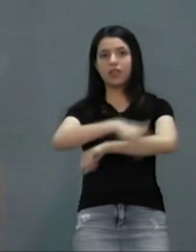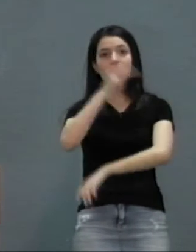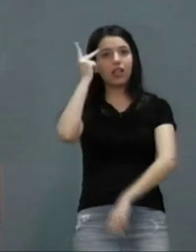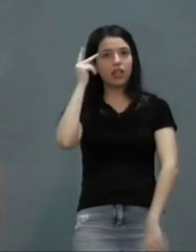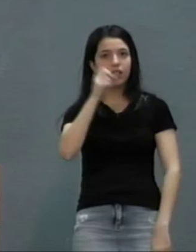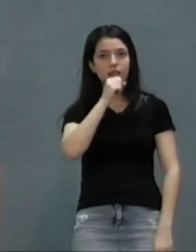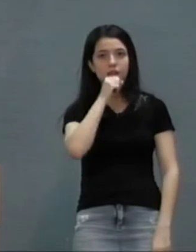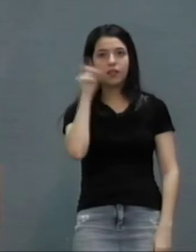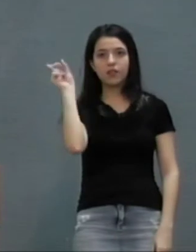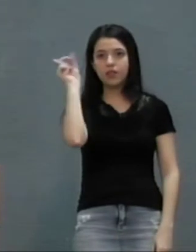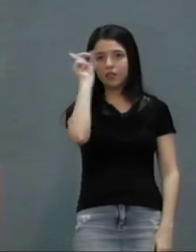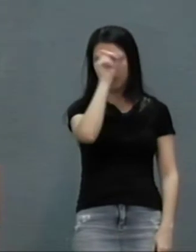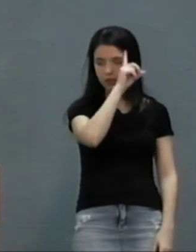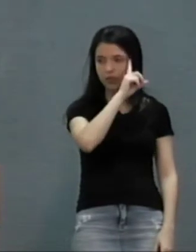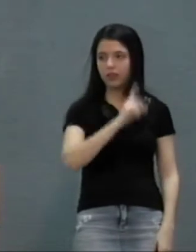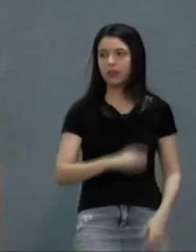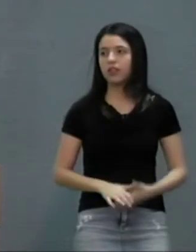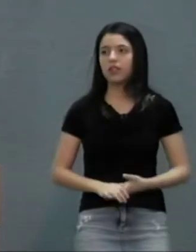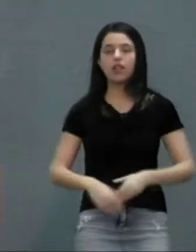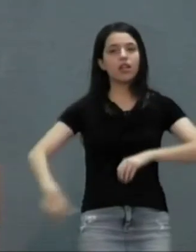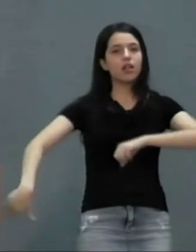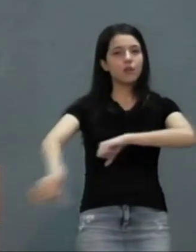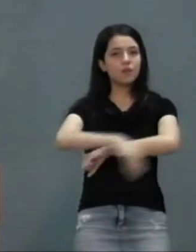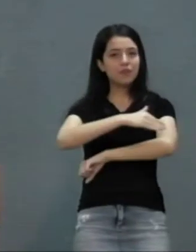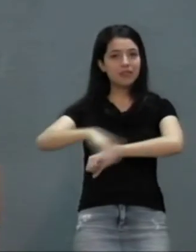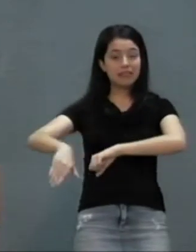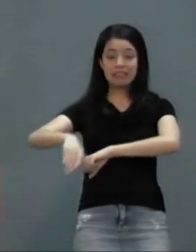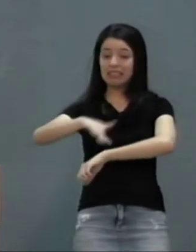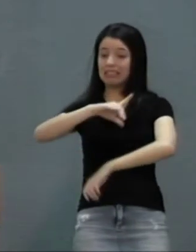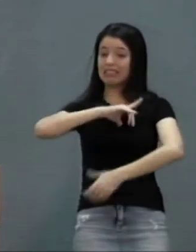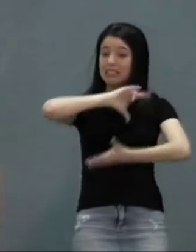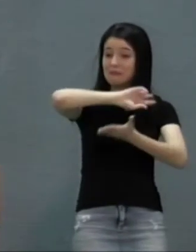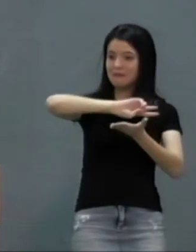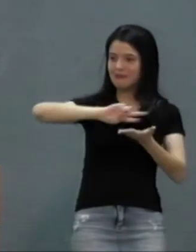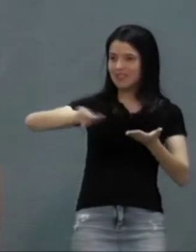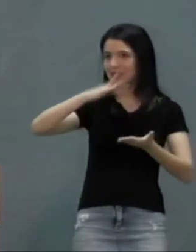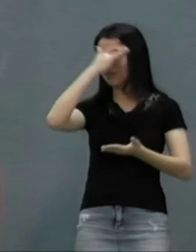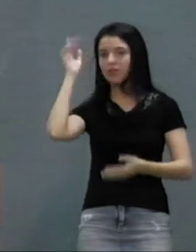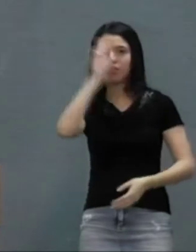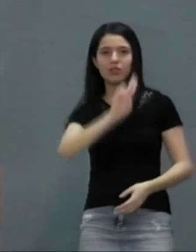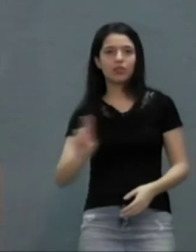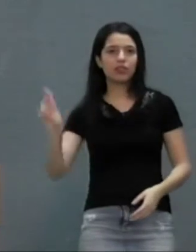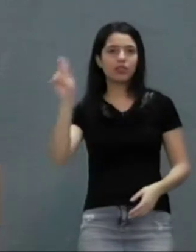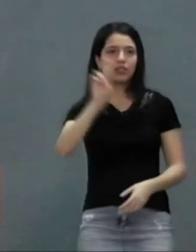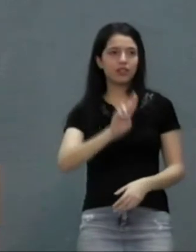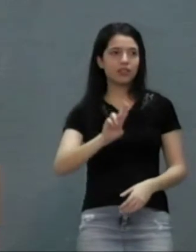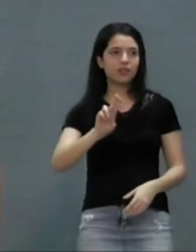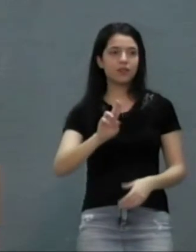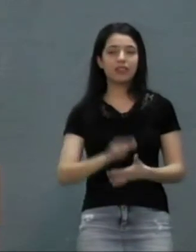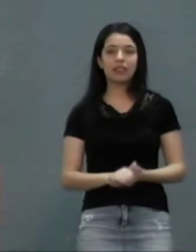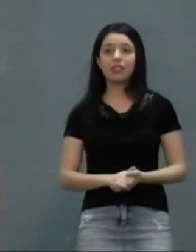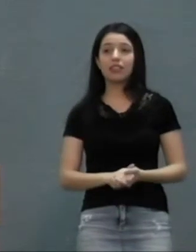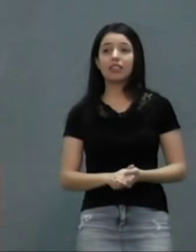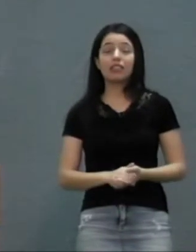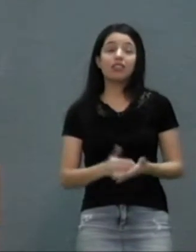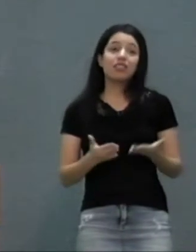uma avenida que tem um fluxo muito grande para vários lugares, tem vários comércios também, e infelizmente o buraco tem para todo lado e